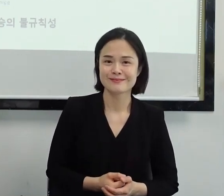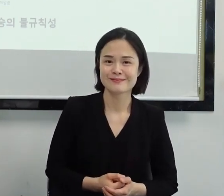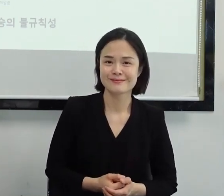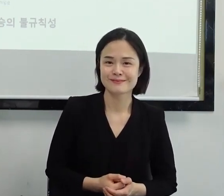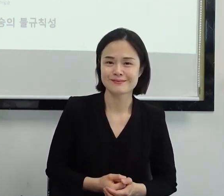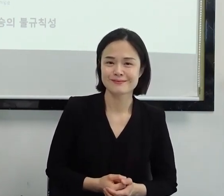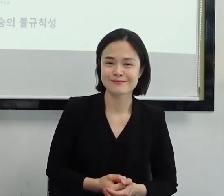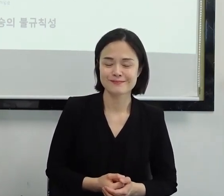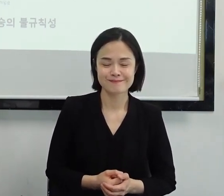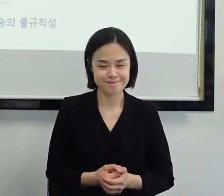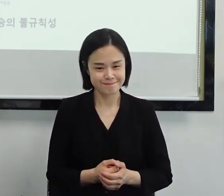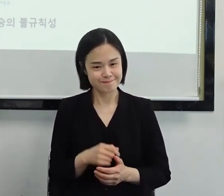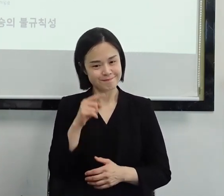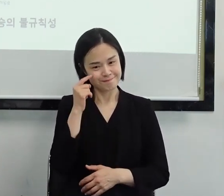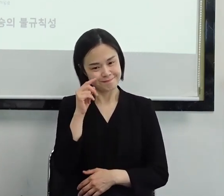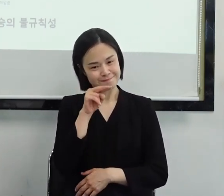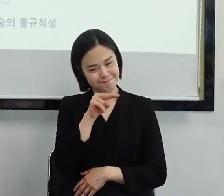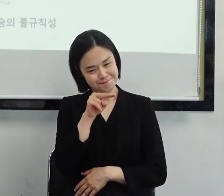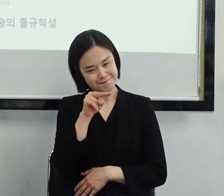가지 각도에서 보고 있습니다.